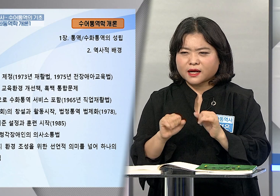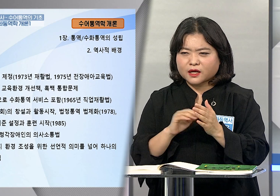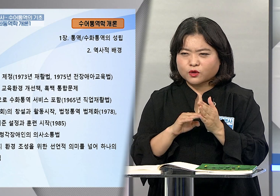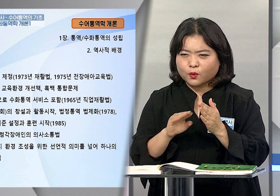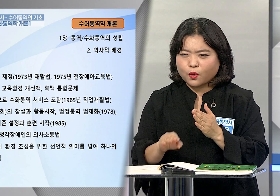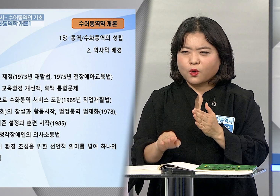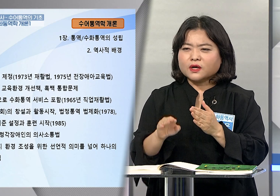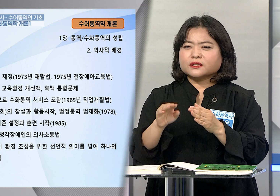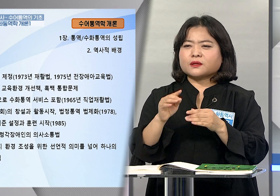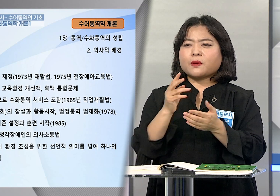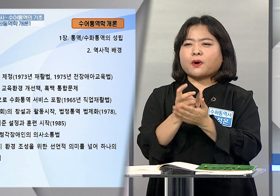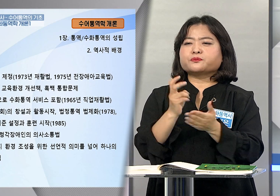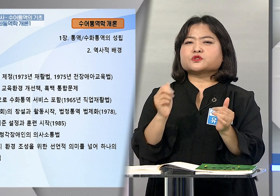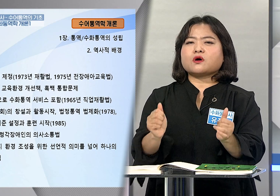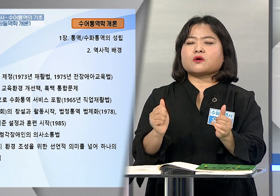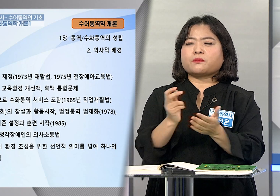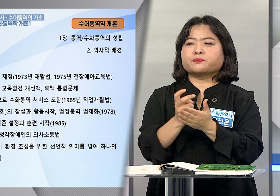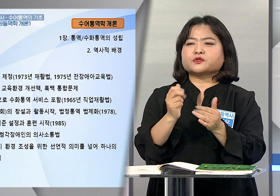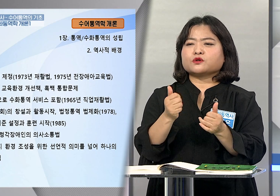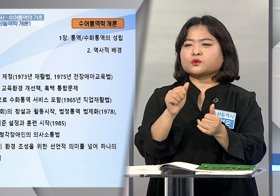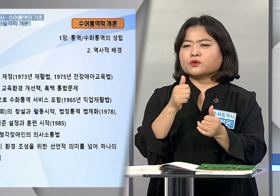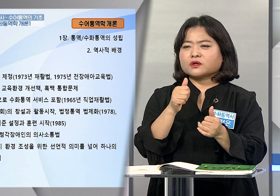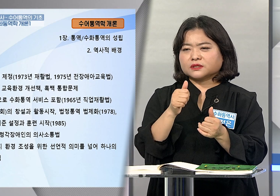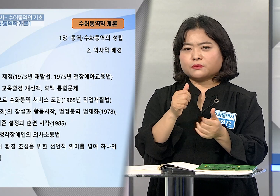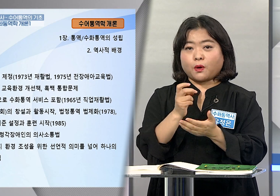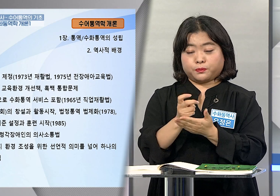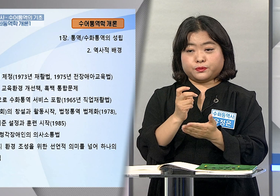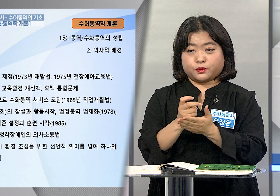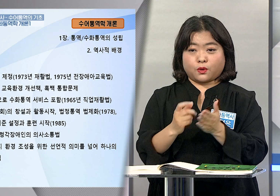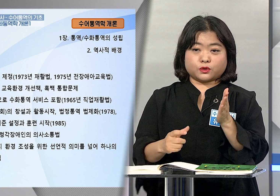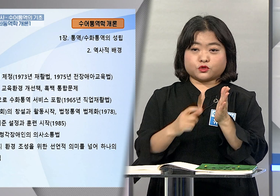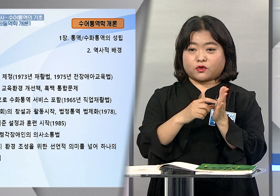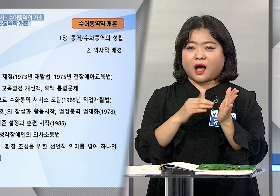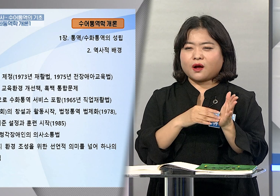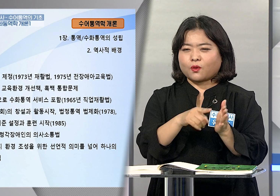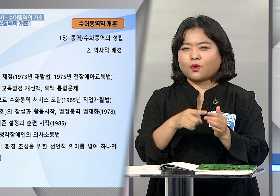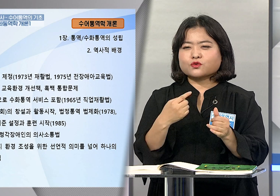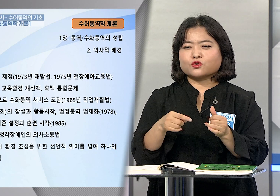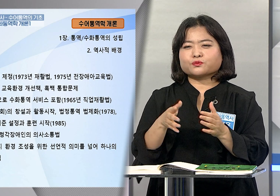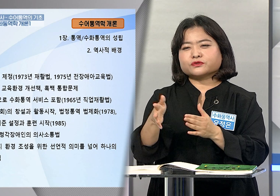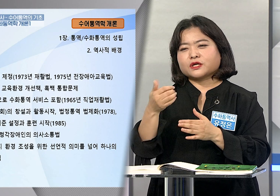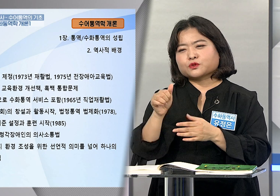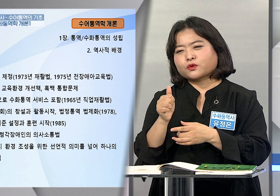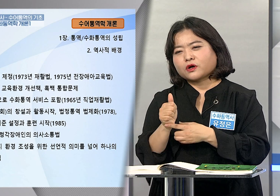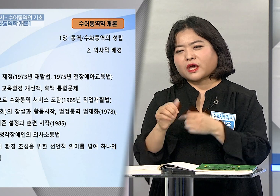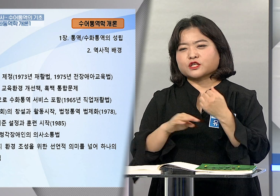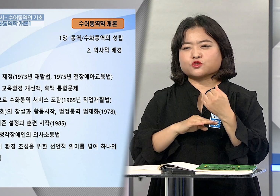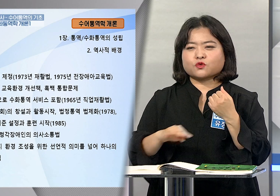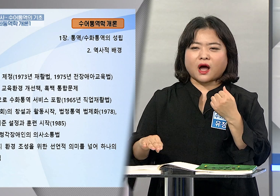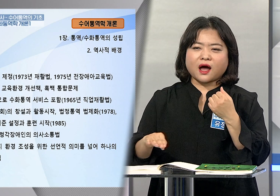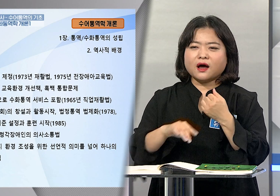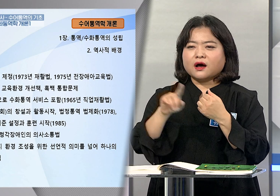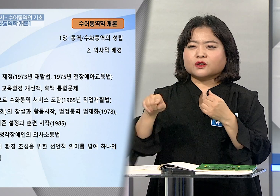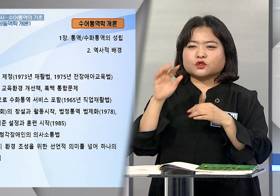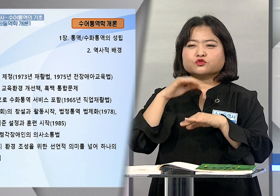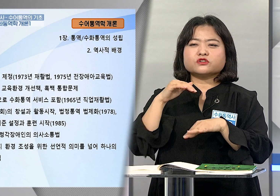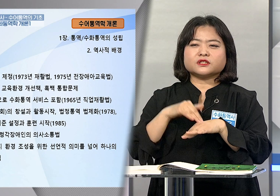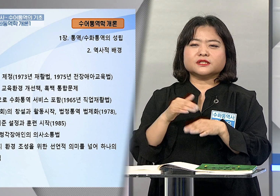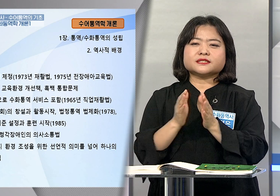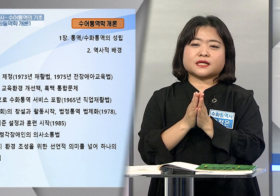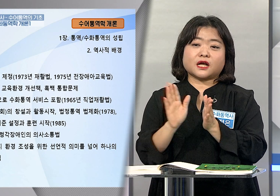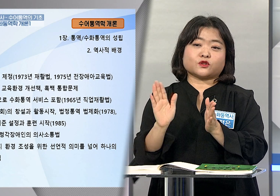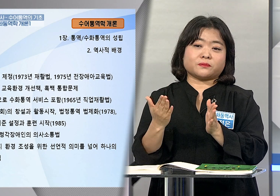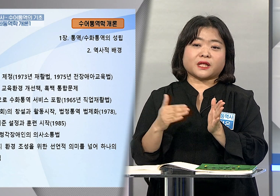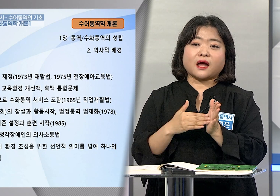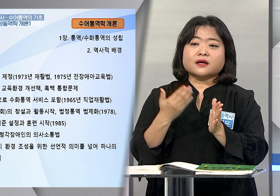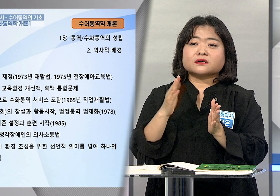활동을 시작하게 되고 그다음에 법정 통역을 법으로 규정화하고 교육 분야의 통역의 기준과 어떤